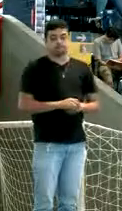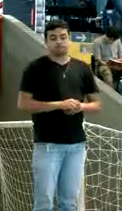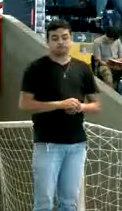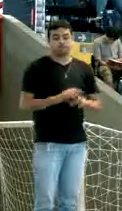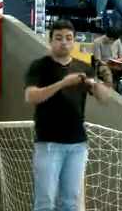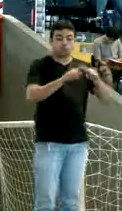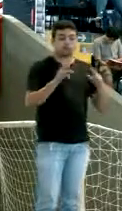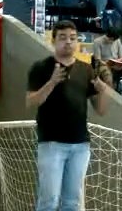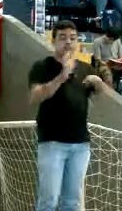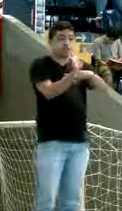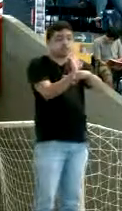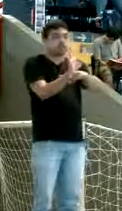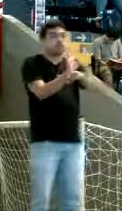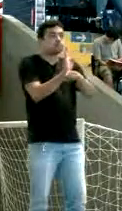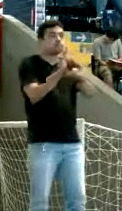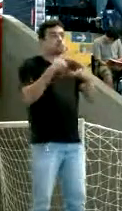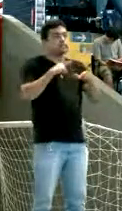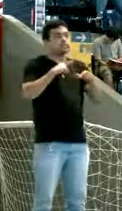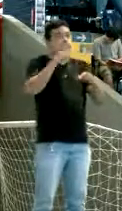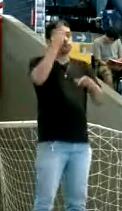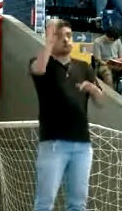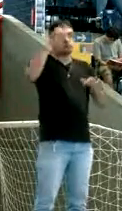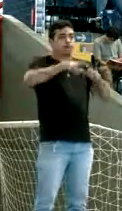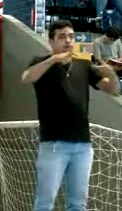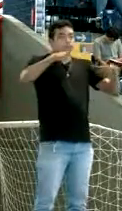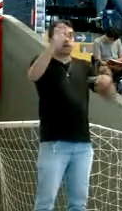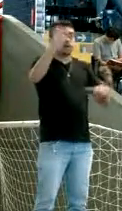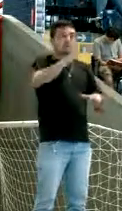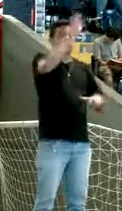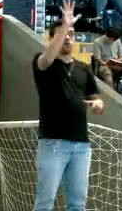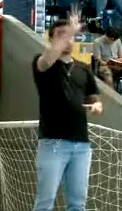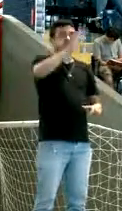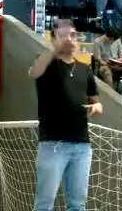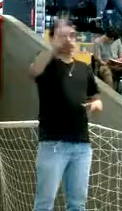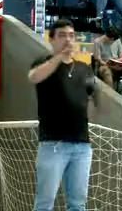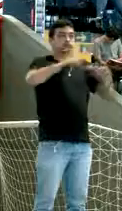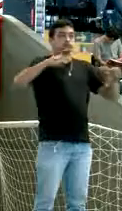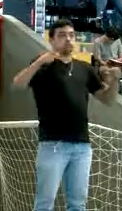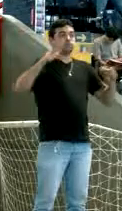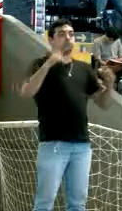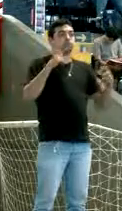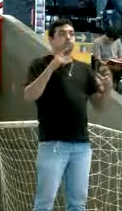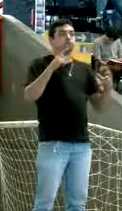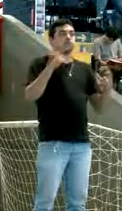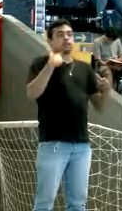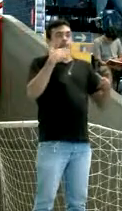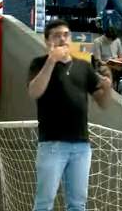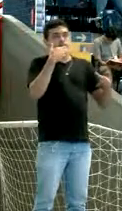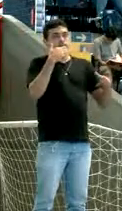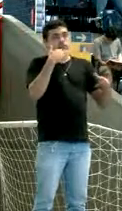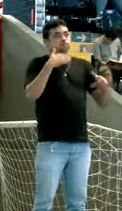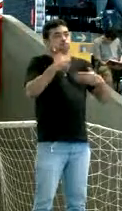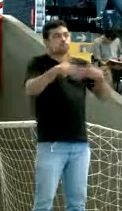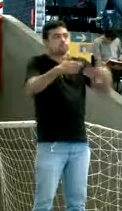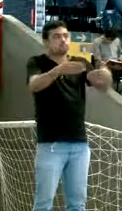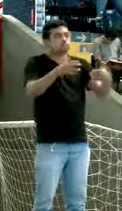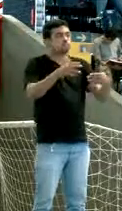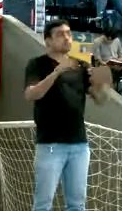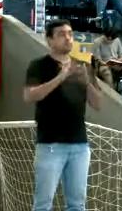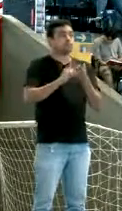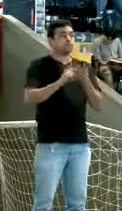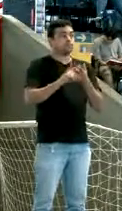O cinema de repente começa a crescer na Europa, de maneira bem rústica, claro. Não